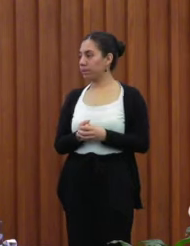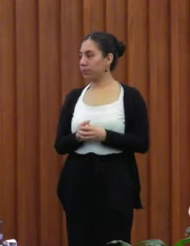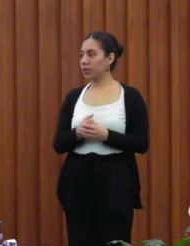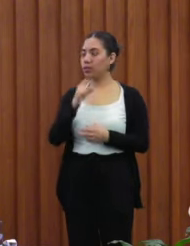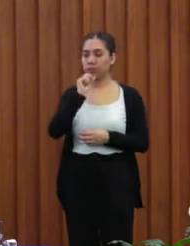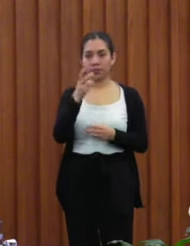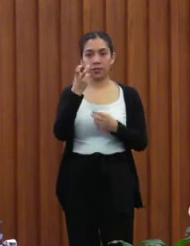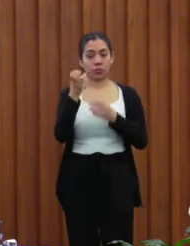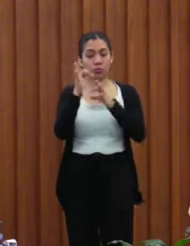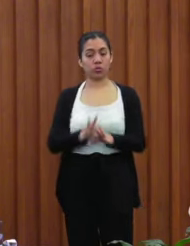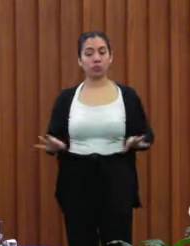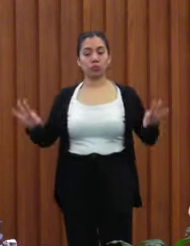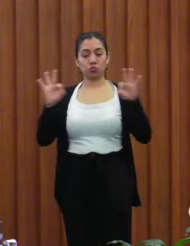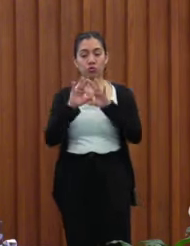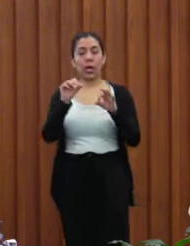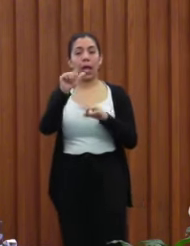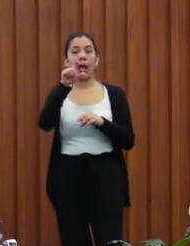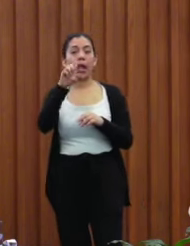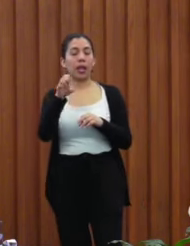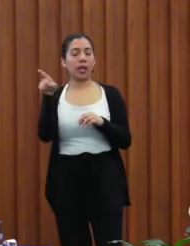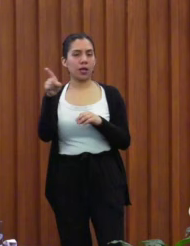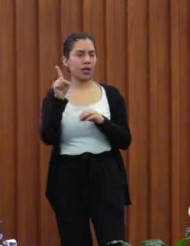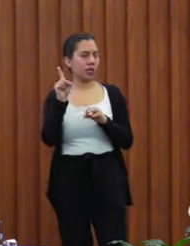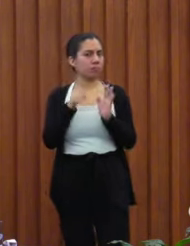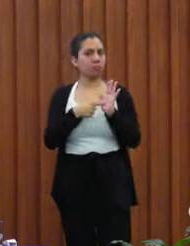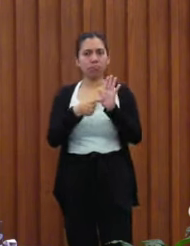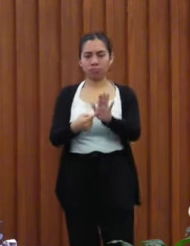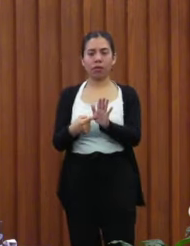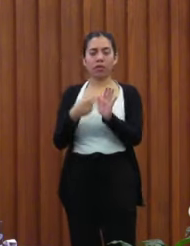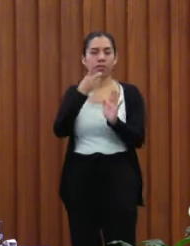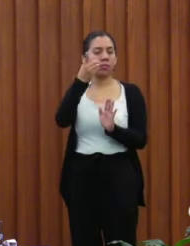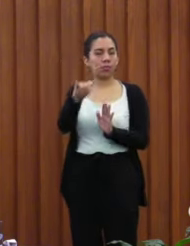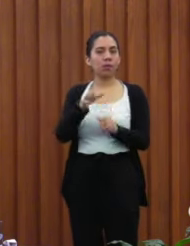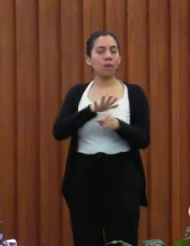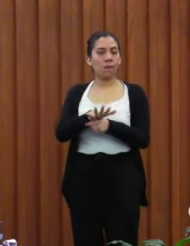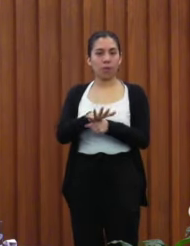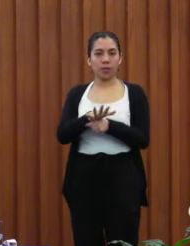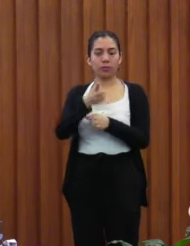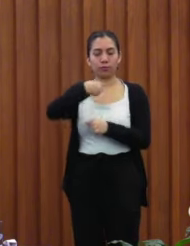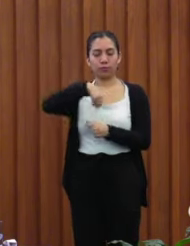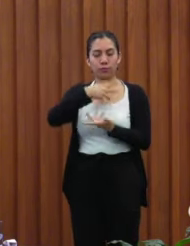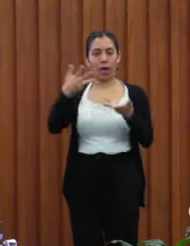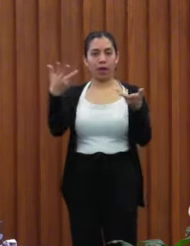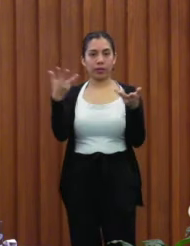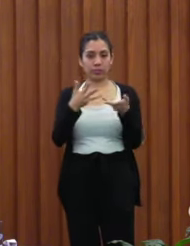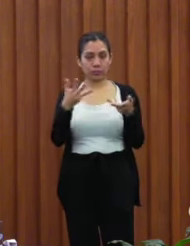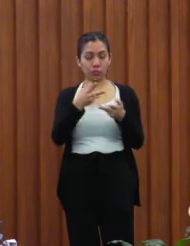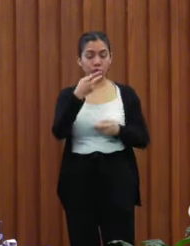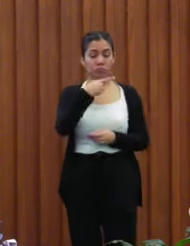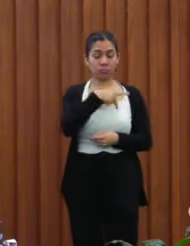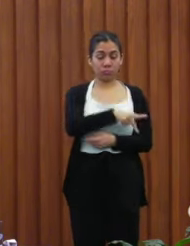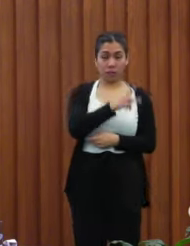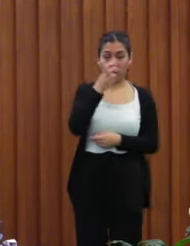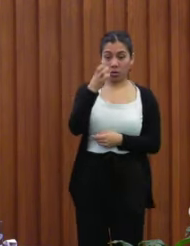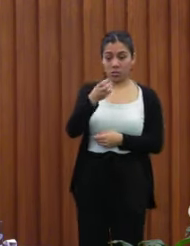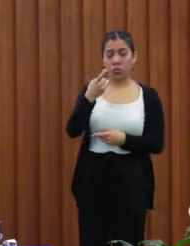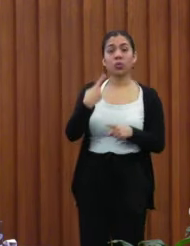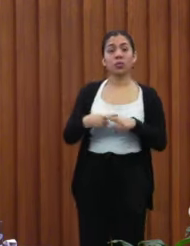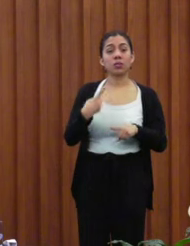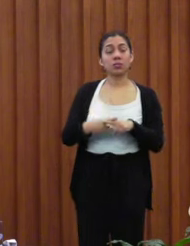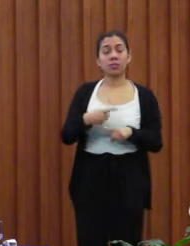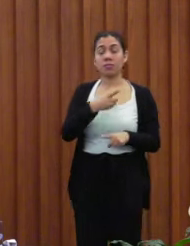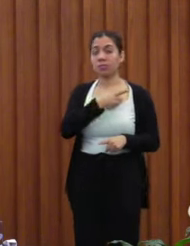de la apuesta a lo que Alejandro señaló perfectamente, y es, nosotros lo hacemos, pero esto es obligación del